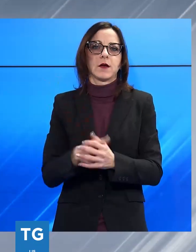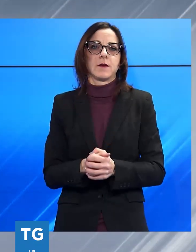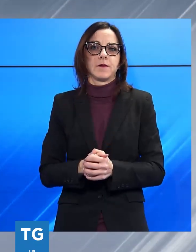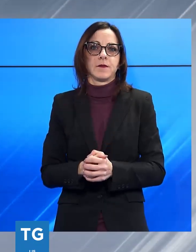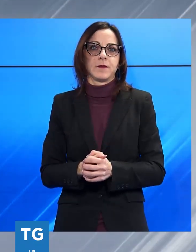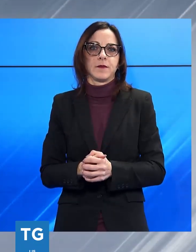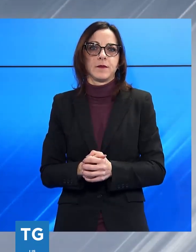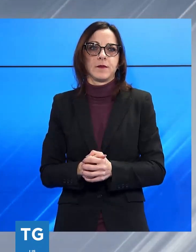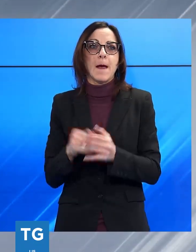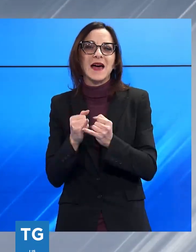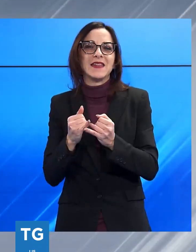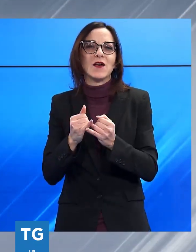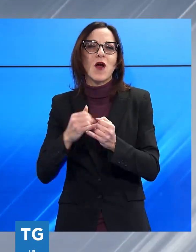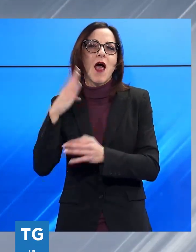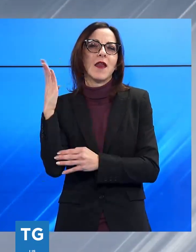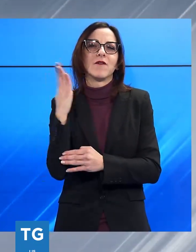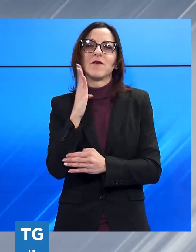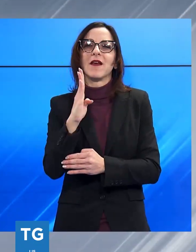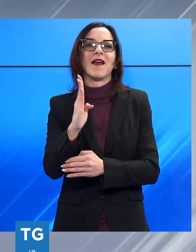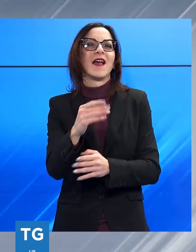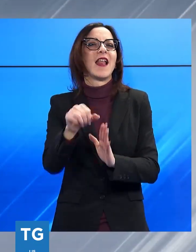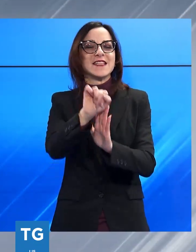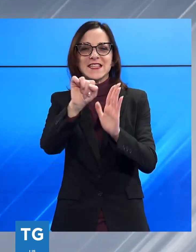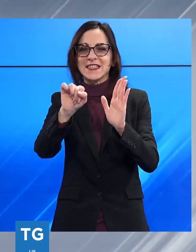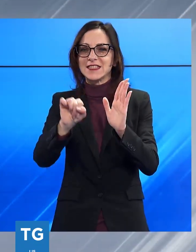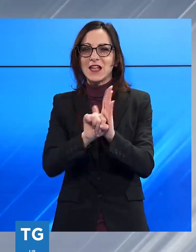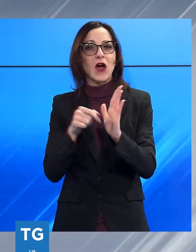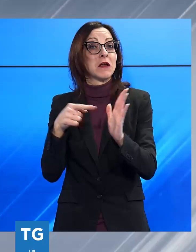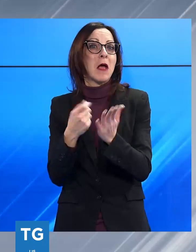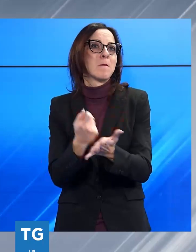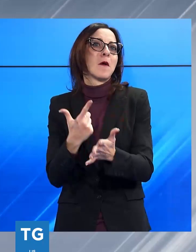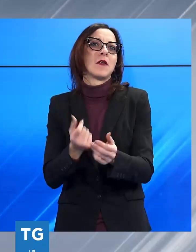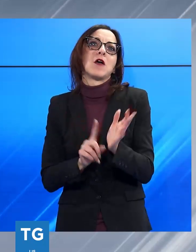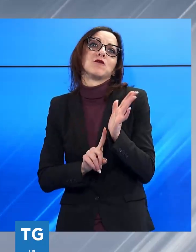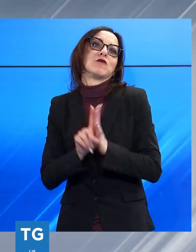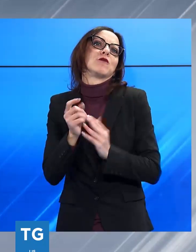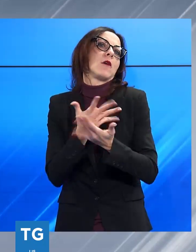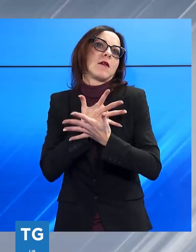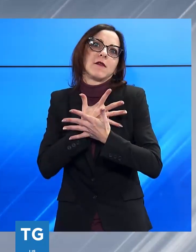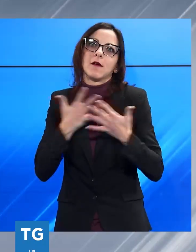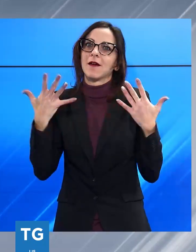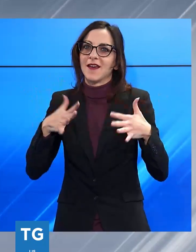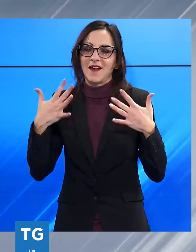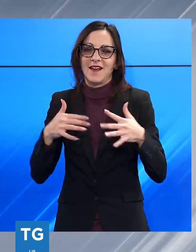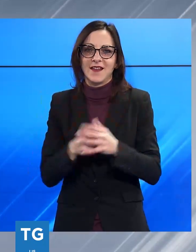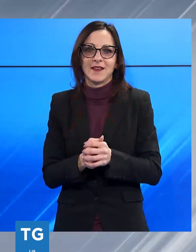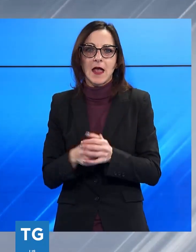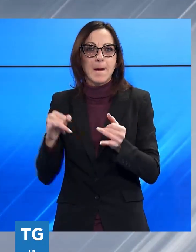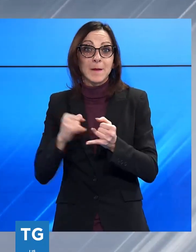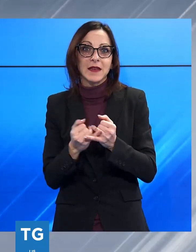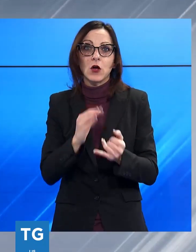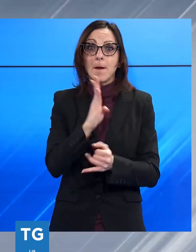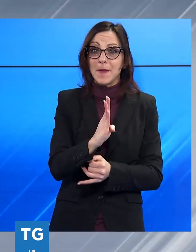Le Vele storiche che è un elemento importante che ha portato tanto successo e in modo particolare l'abbazia